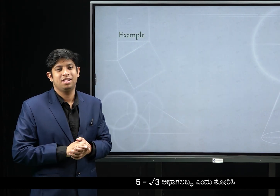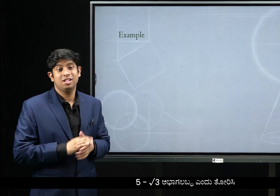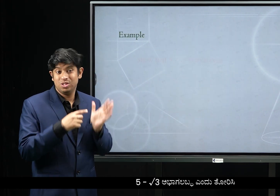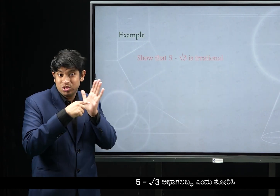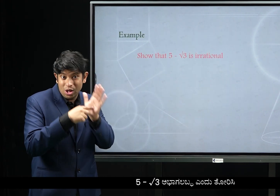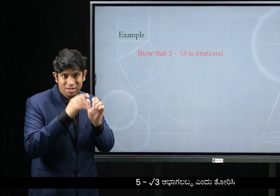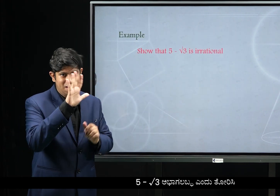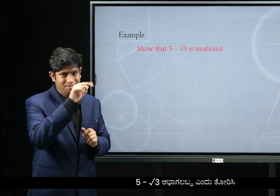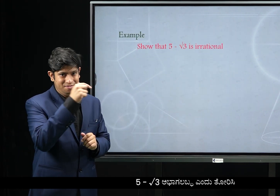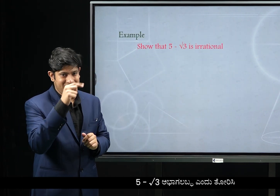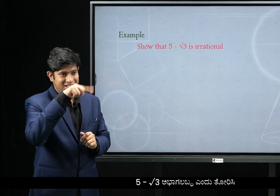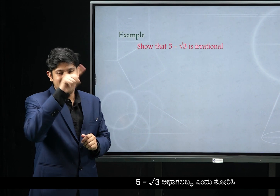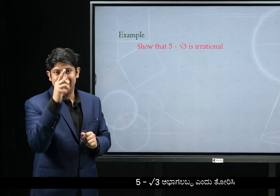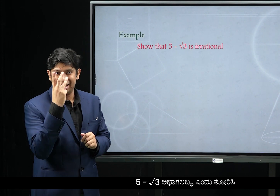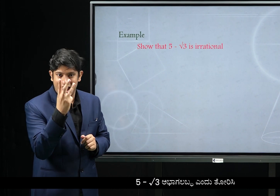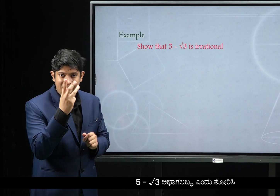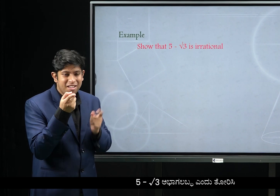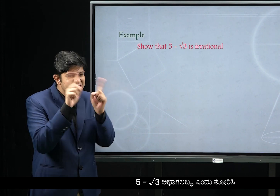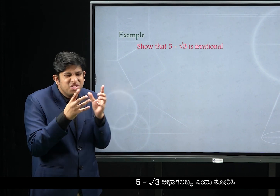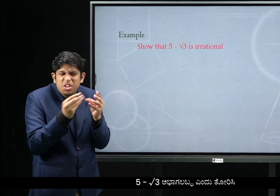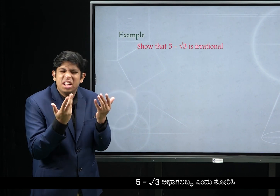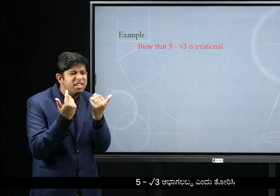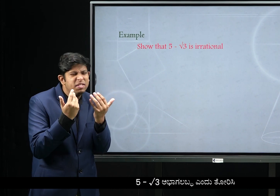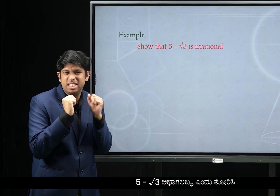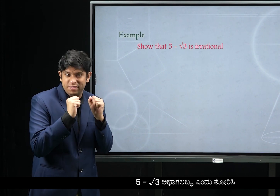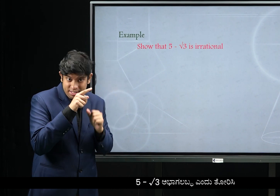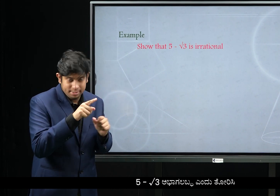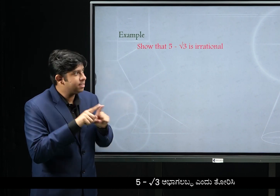5 ಮೈನಸ್ ವರ್ಗಮೂಲ 3 ಅಭಾಗಲಬ್ಧ ಎಂದು ತೋರಿಸಿ.